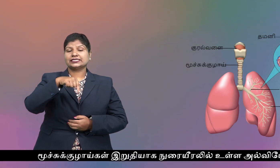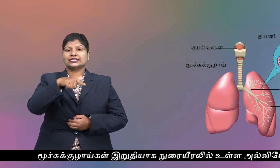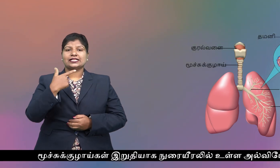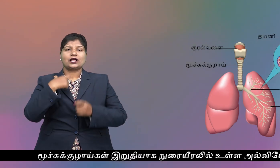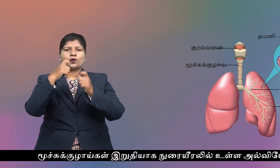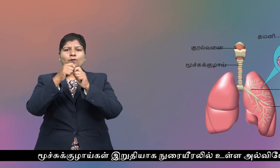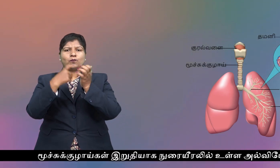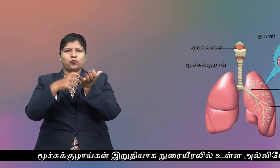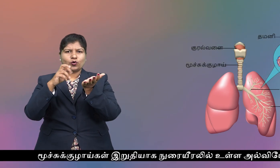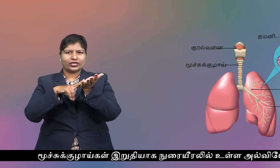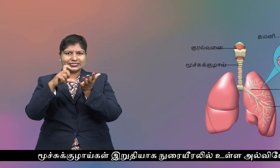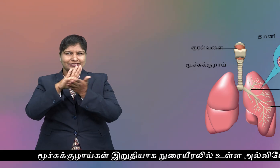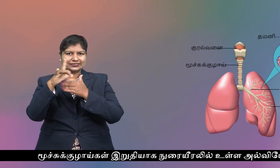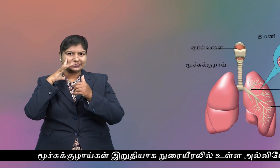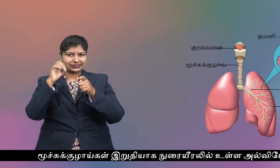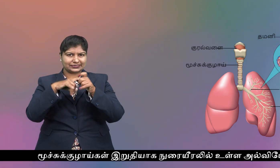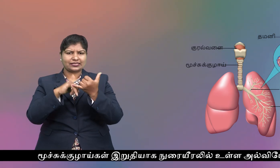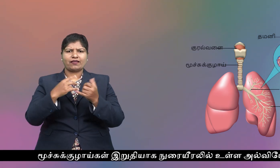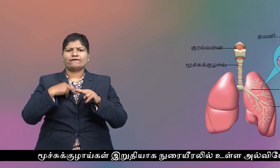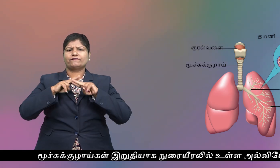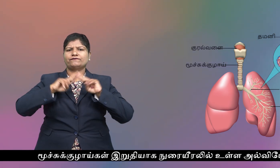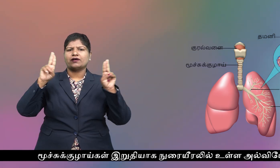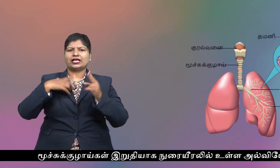மூச்சுக்குழாய்கள் இறுதியாக நுரையீரலில் உள்ள அல்வியோலி எனப்படும்